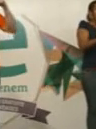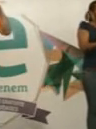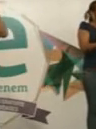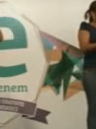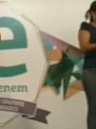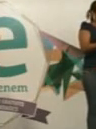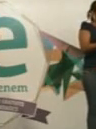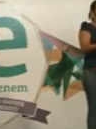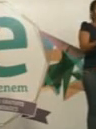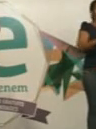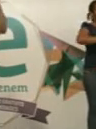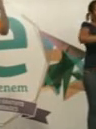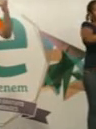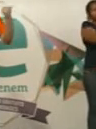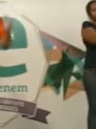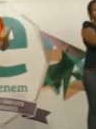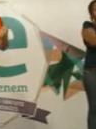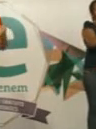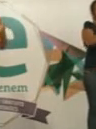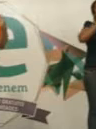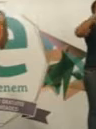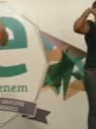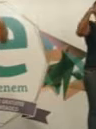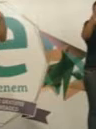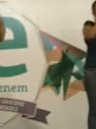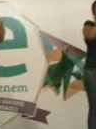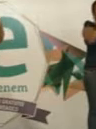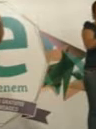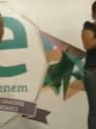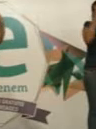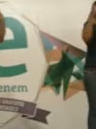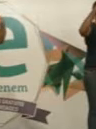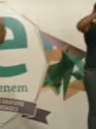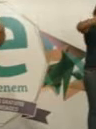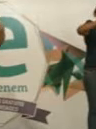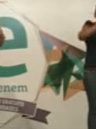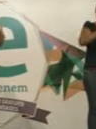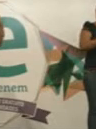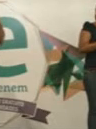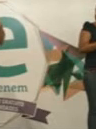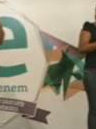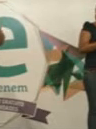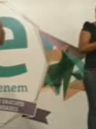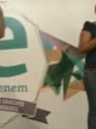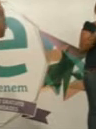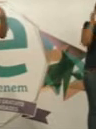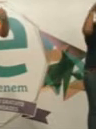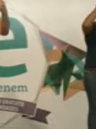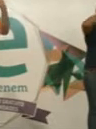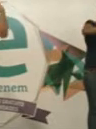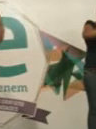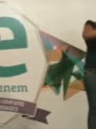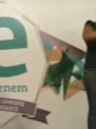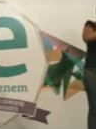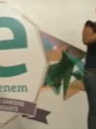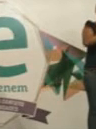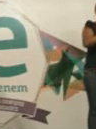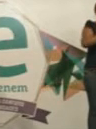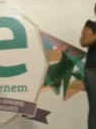foi coincidência que no final do século XIX, o governo do Brasil tivesse estimulado a imigração de europeus para